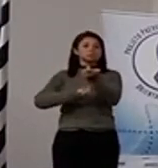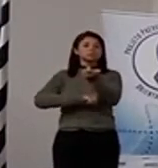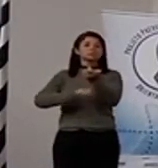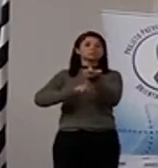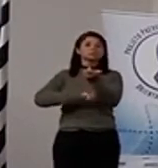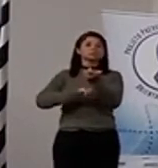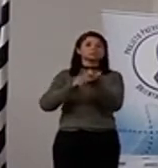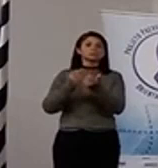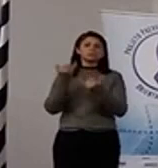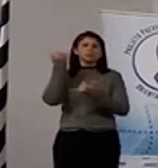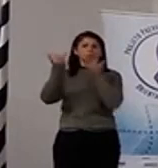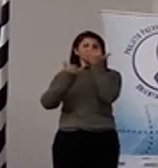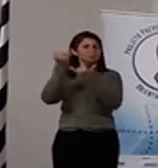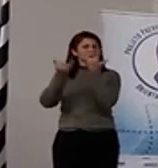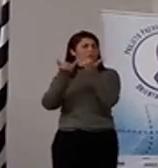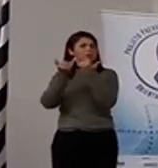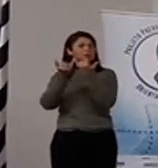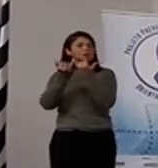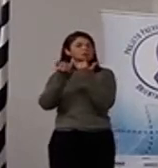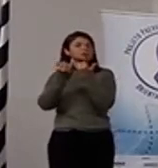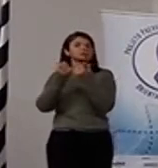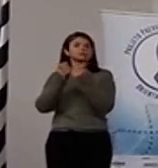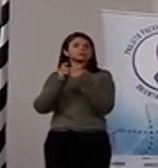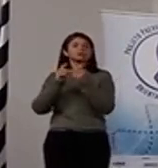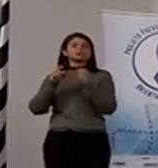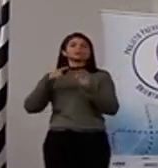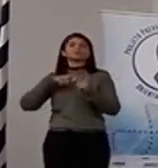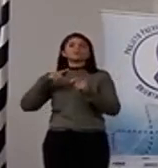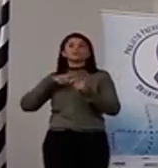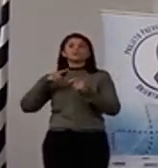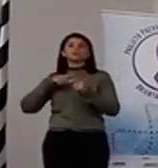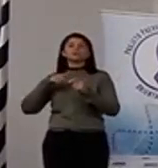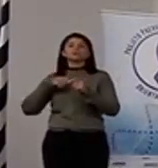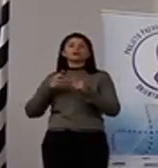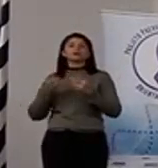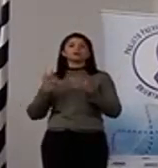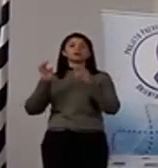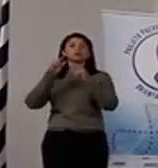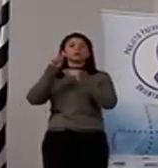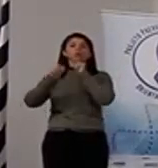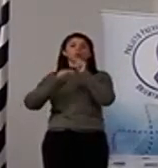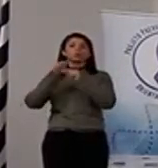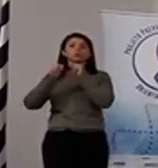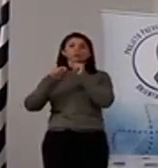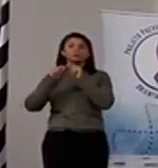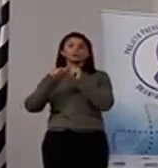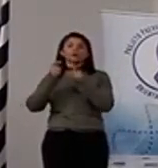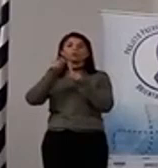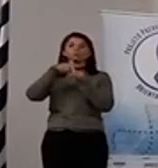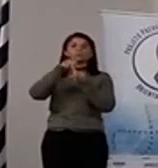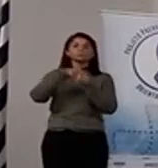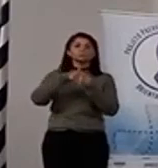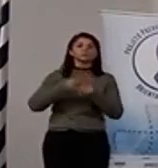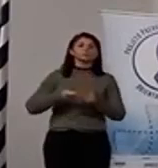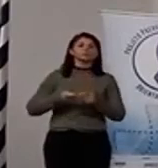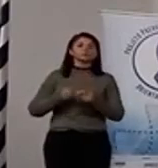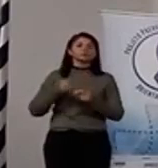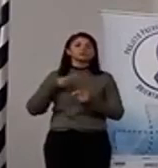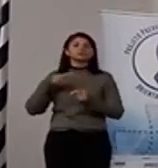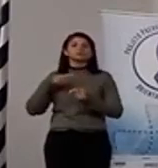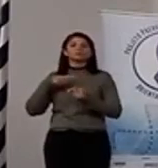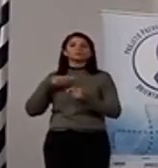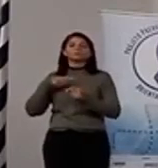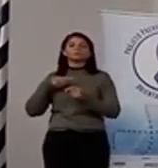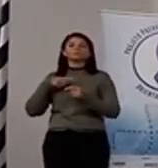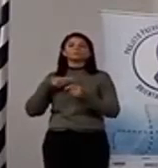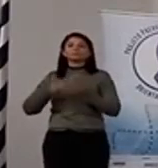tese, você deveria evitar fontes termais no primeiro mês de gravidez, porque ele pode levar à disrupção. Então, são alguns detalhes que, por exemplo, a gente pode intervir, porque eles